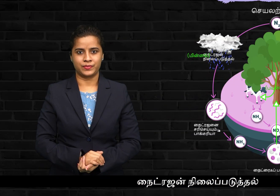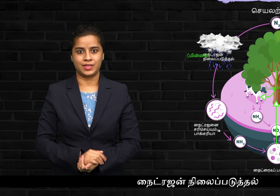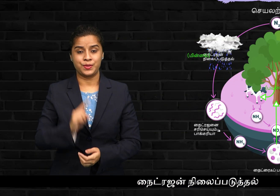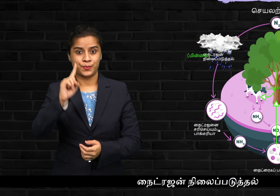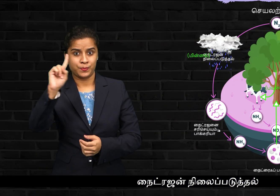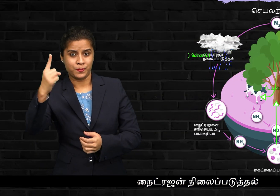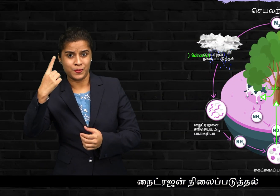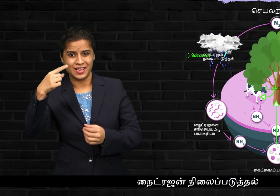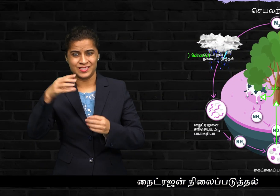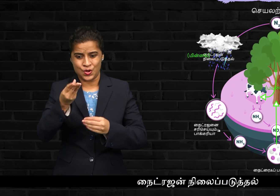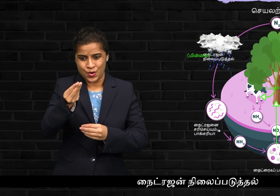நைட்ரஜன் நிலைப்படுத்துதல்.